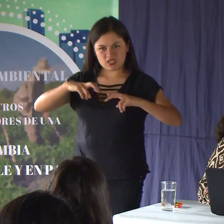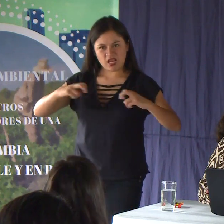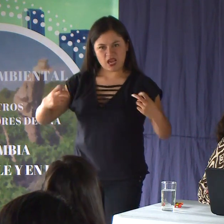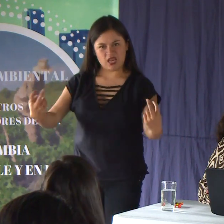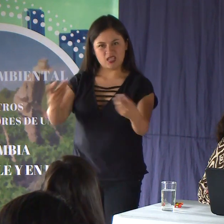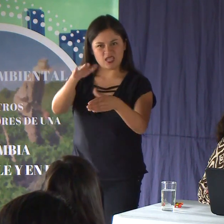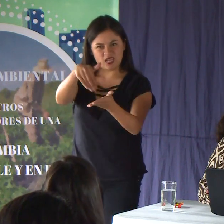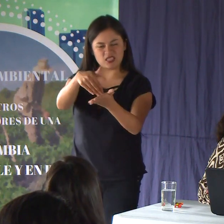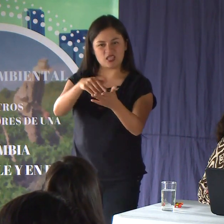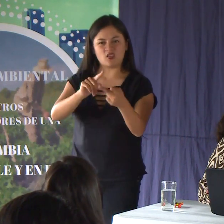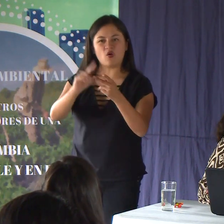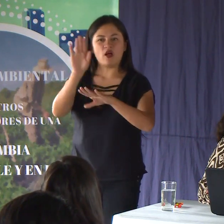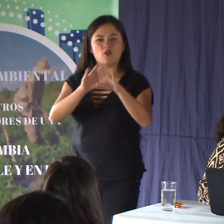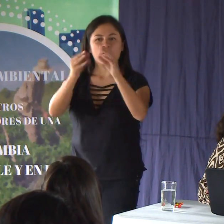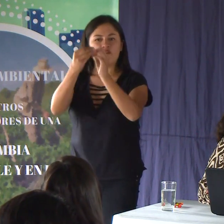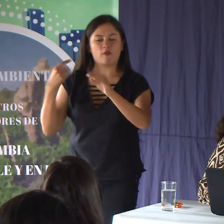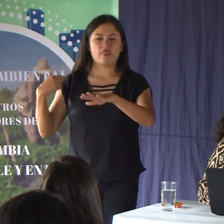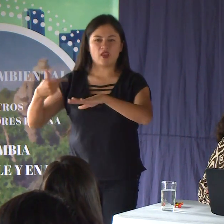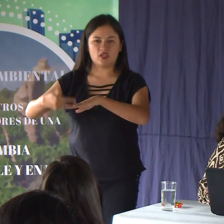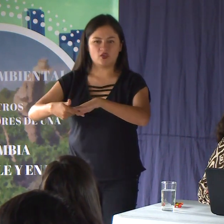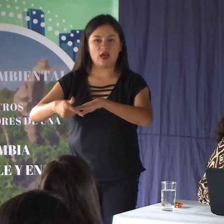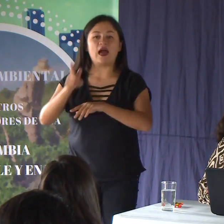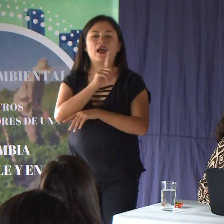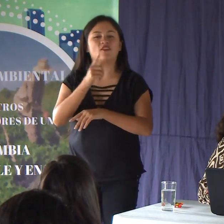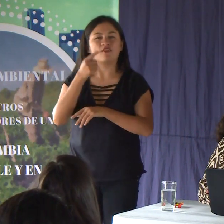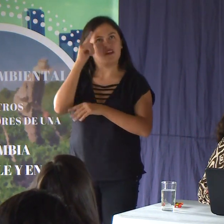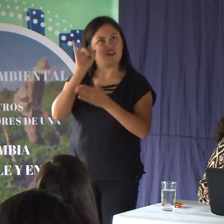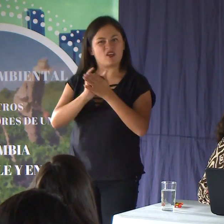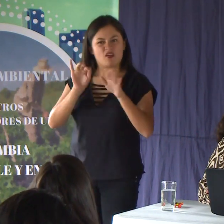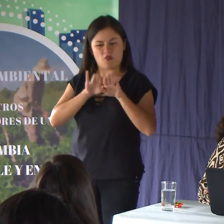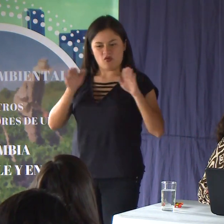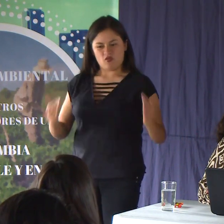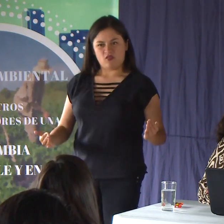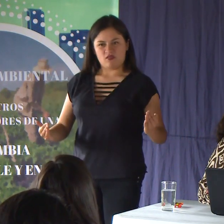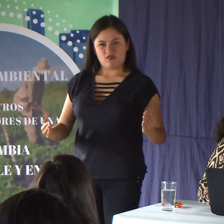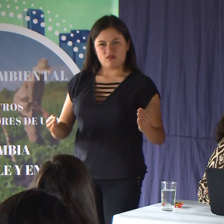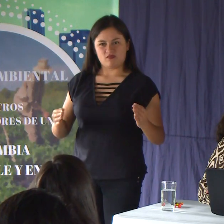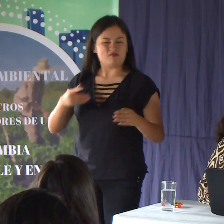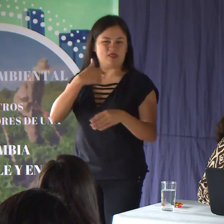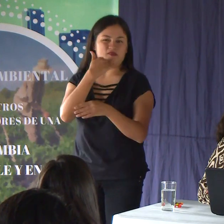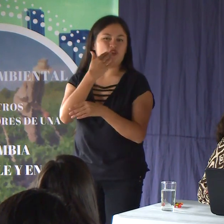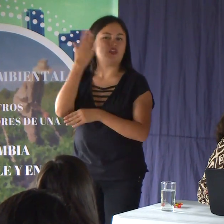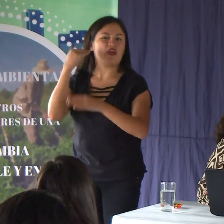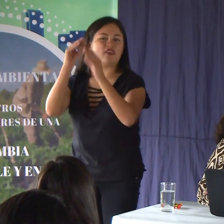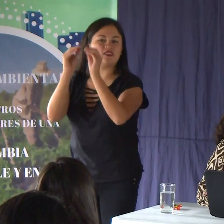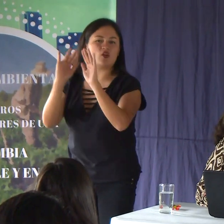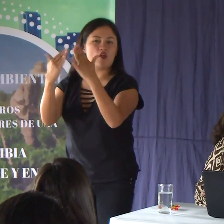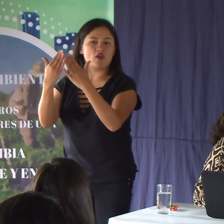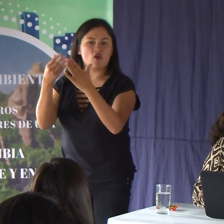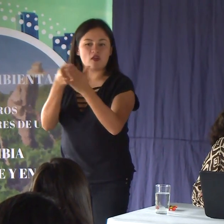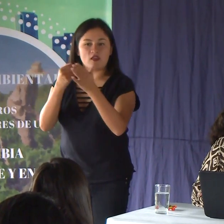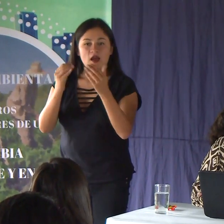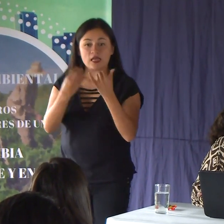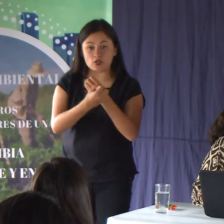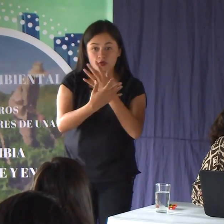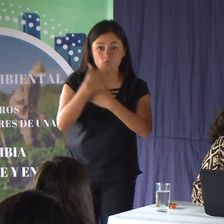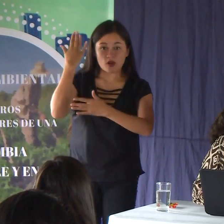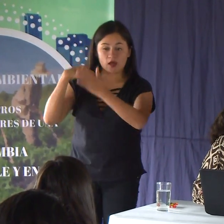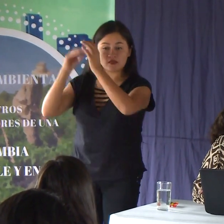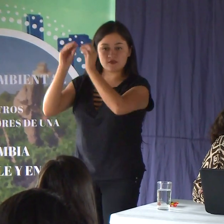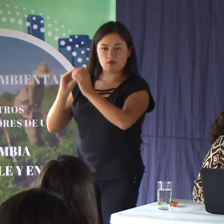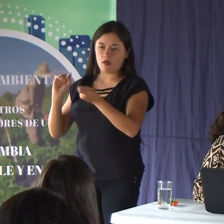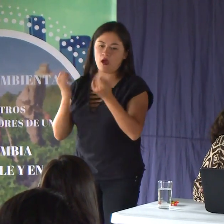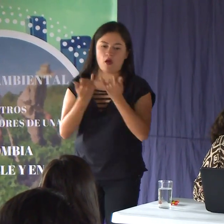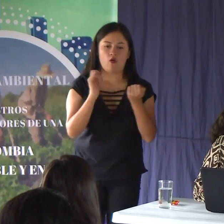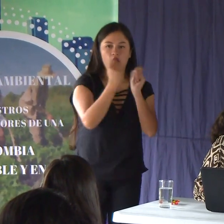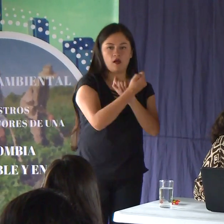manera tradicional, porque hoy en día he podido conocer como muchas experiencias de varios maestros que intentan también hacer una